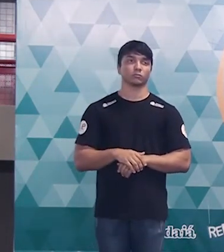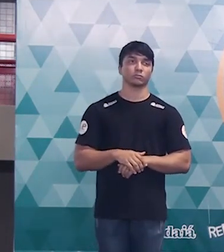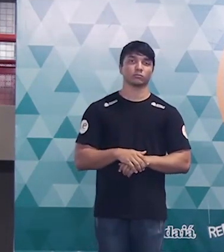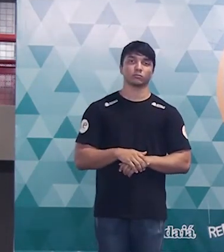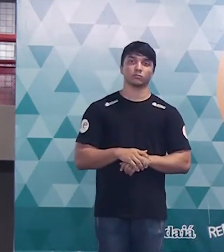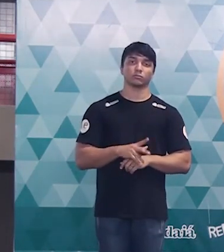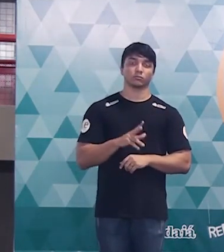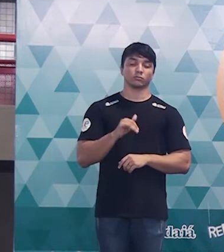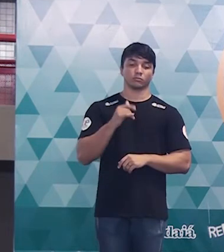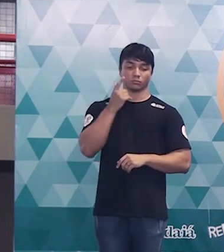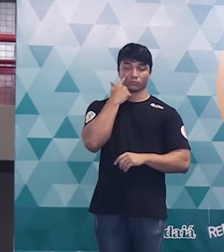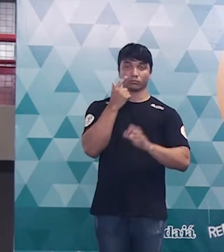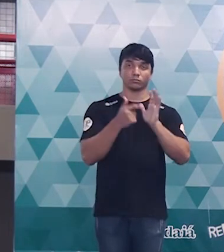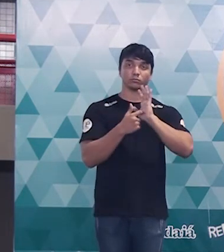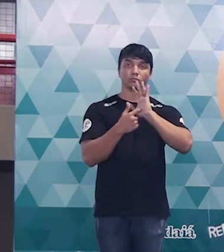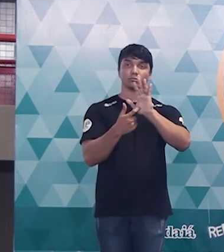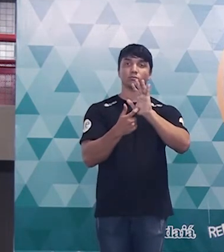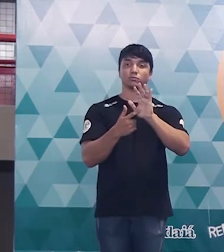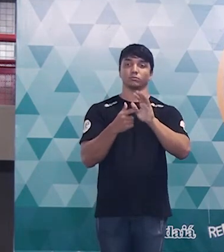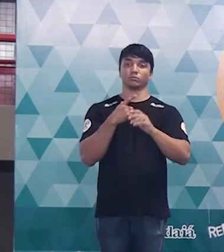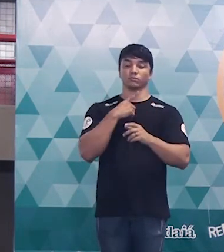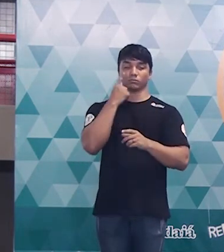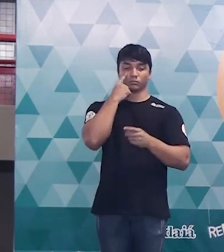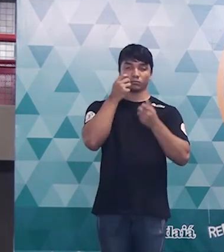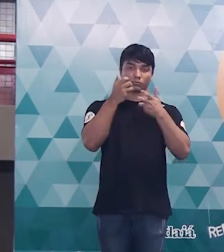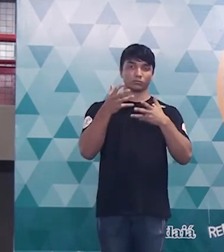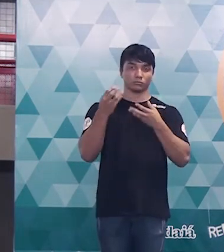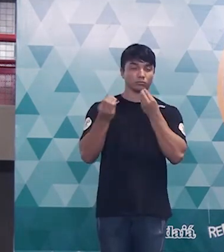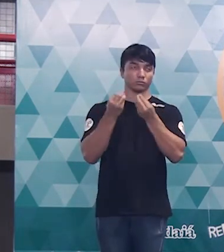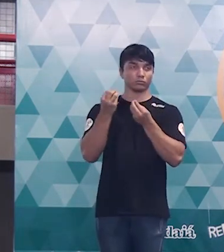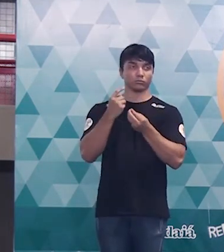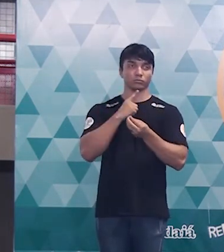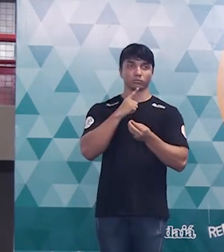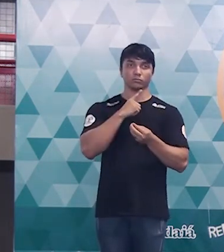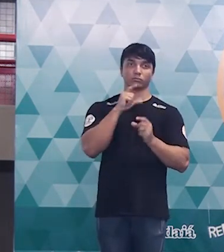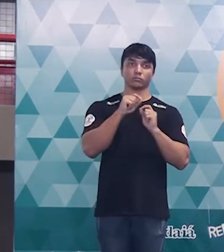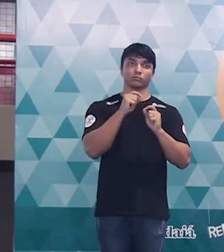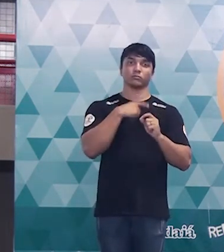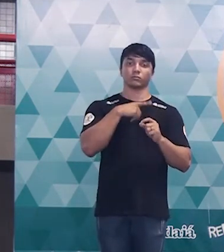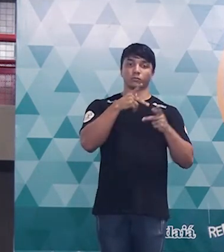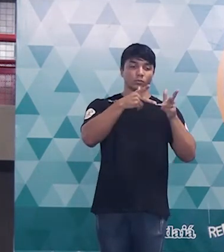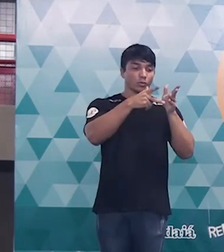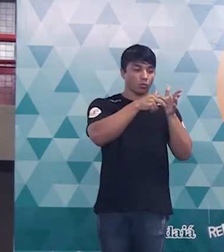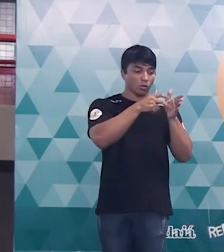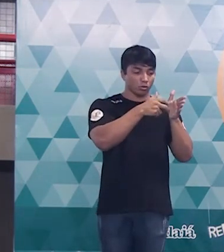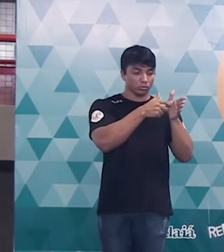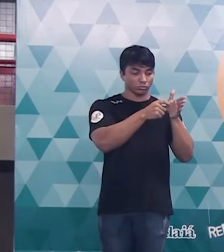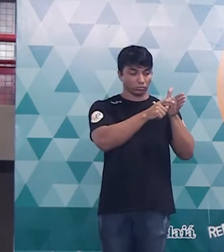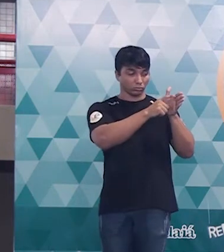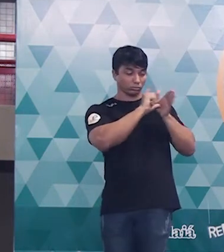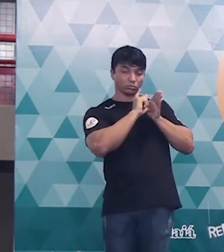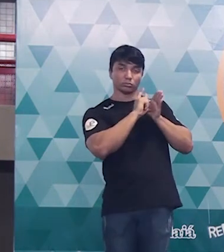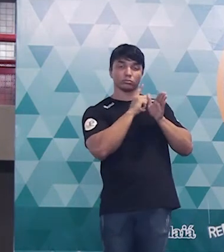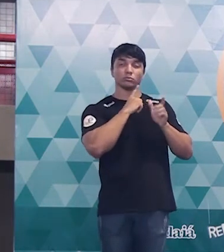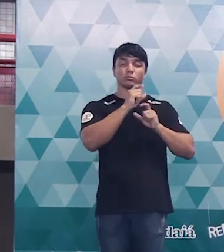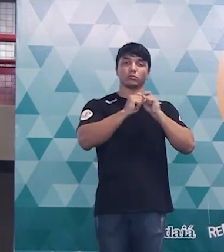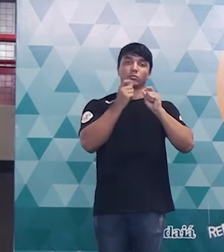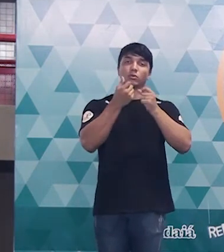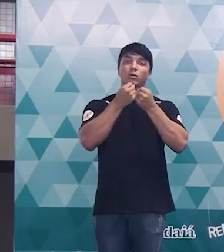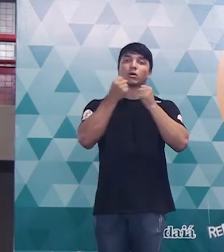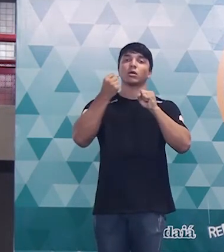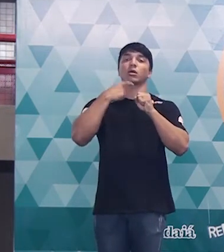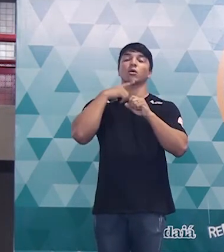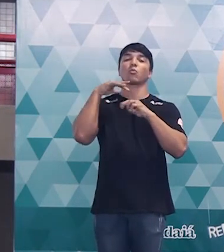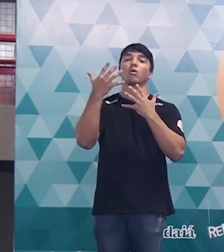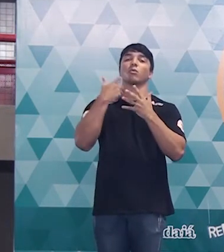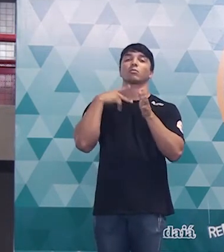Já irá aparecer para você na tela aí a montagem. Tu vais ter a igualdade. Antes da igualdade, a grandeza